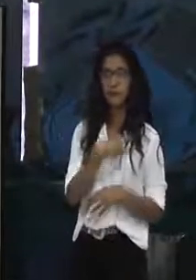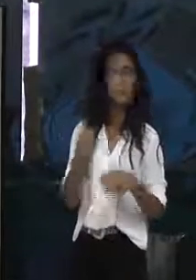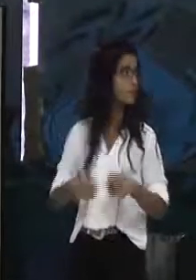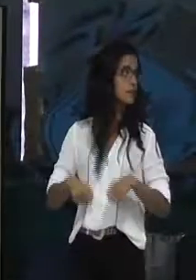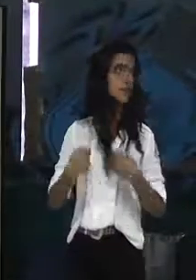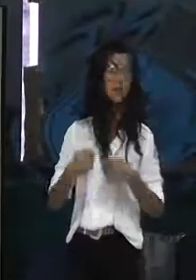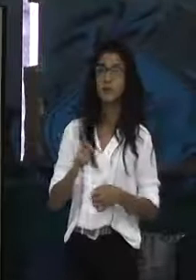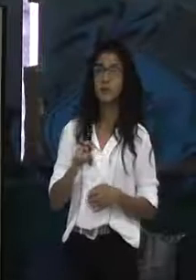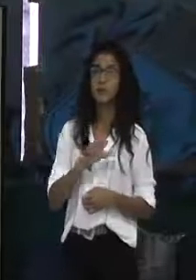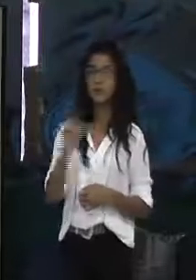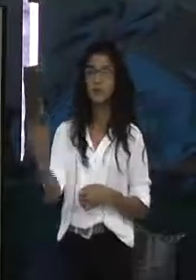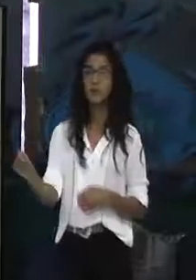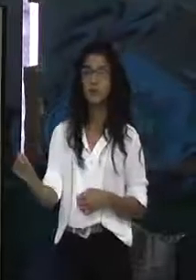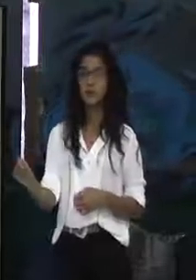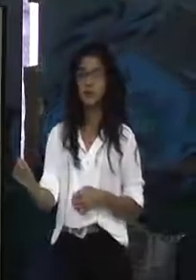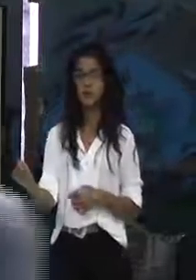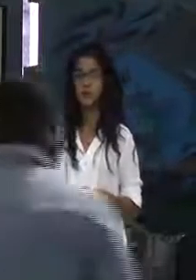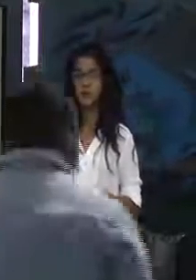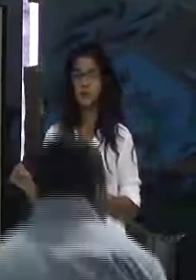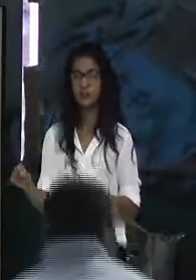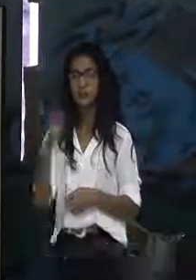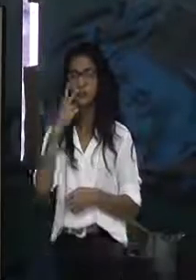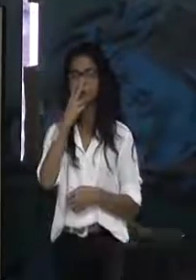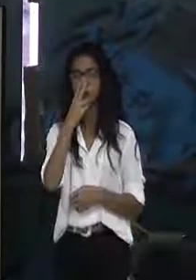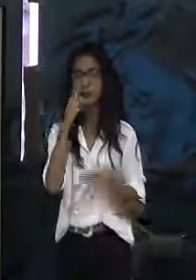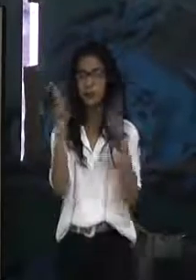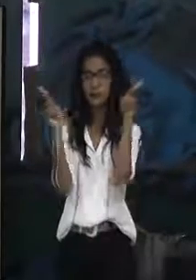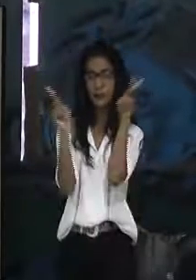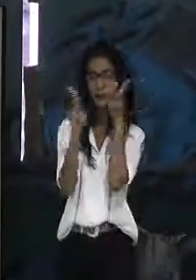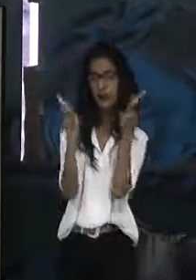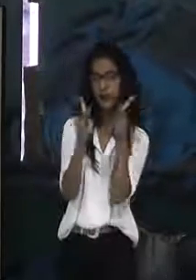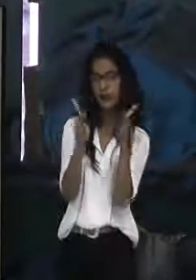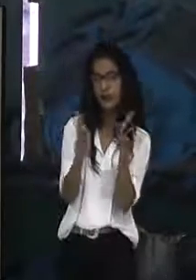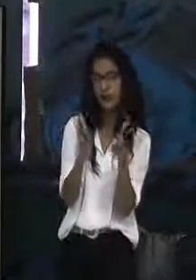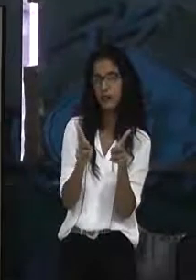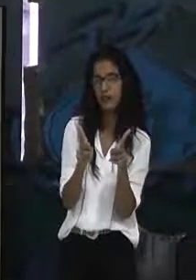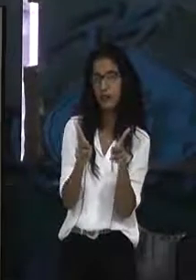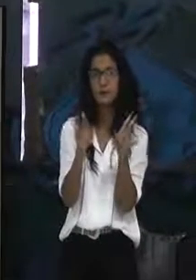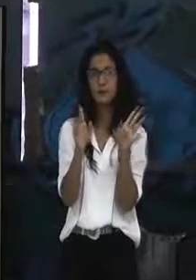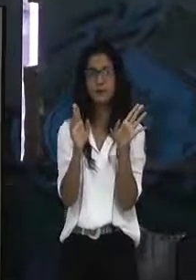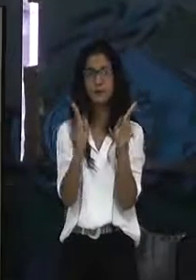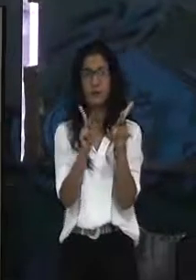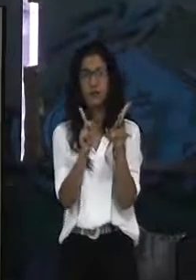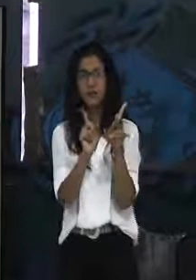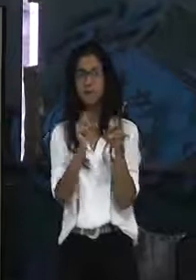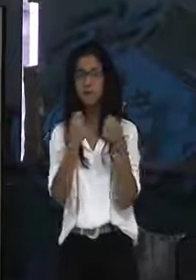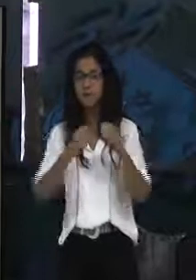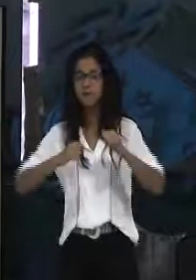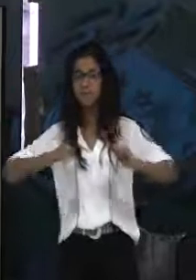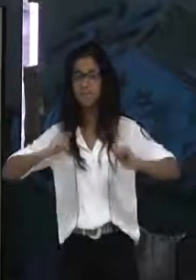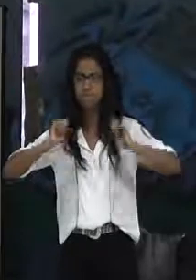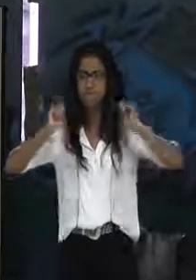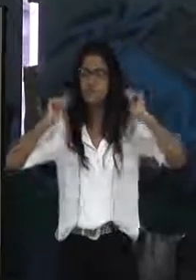sair, talvez, de uma atitude meio passiva para uma atitude mais proativa.